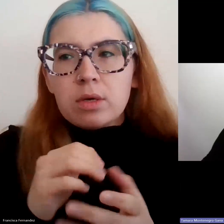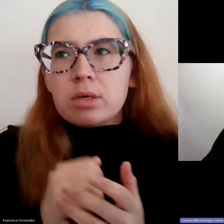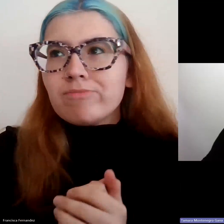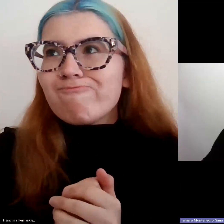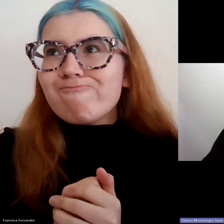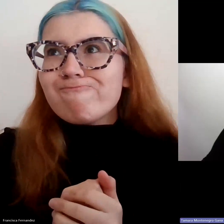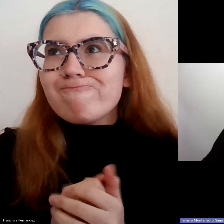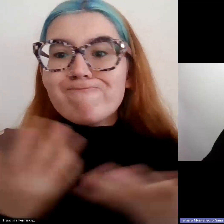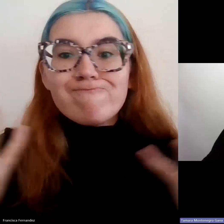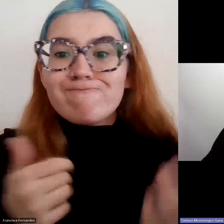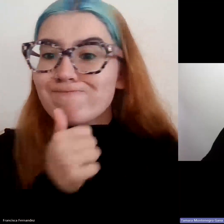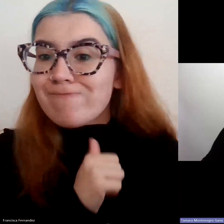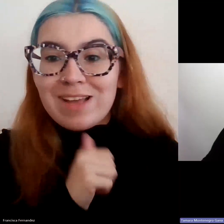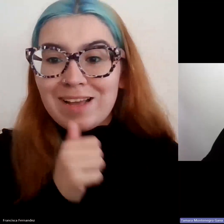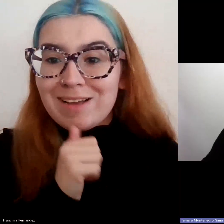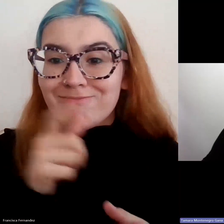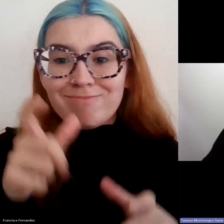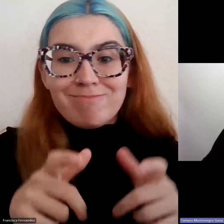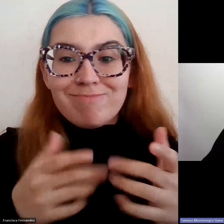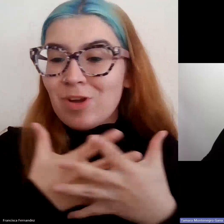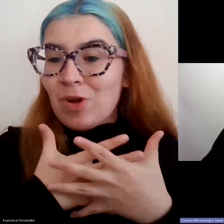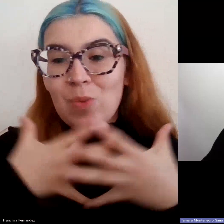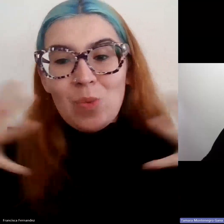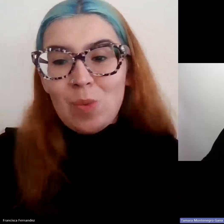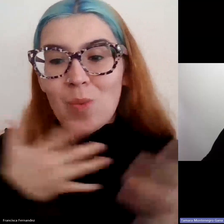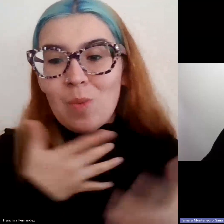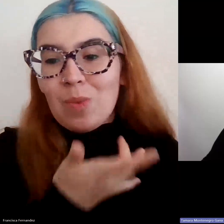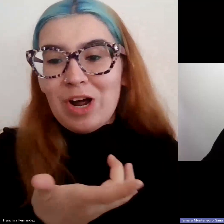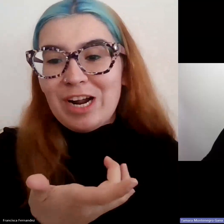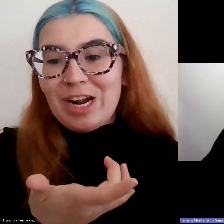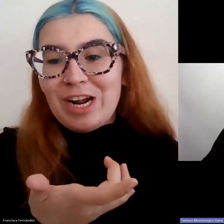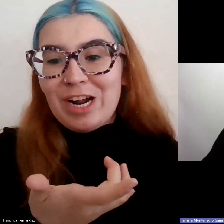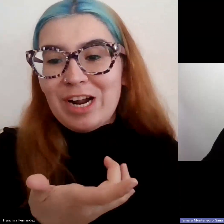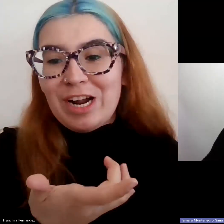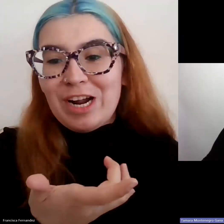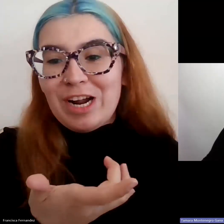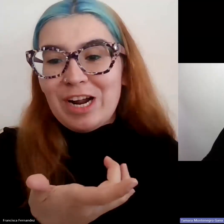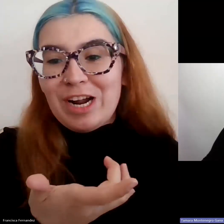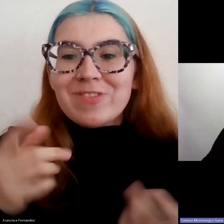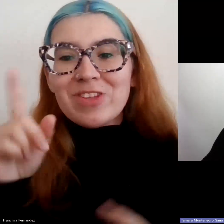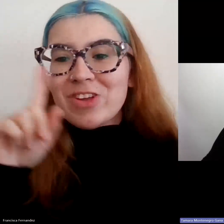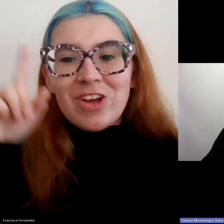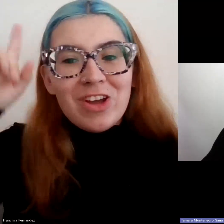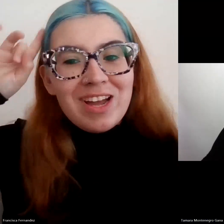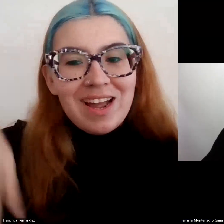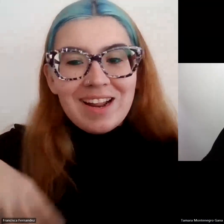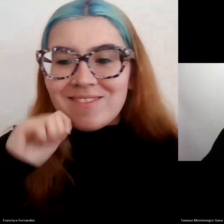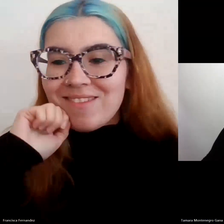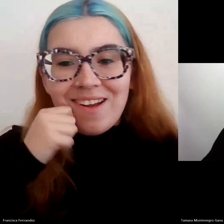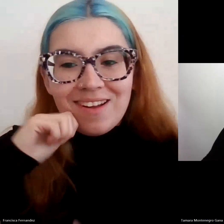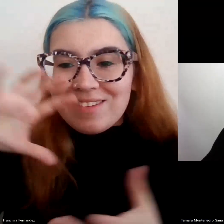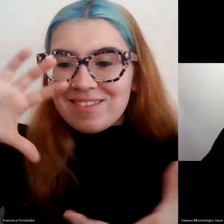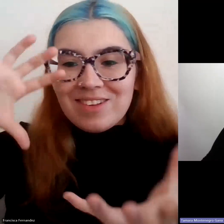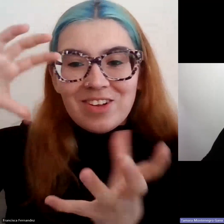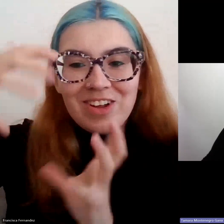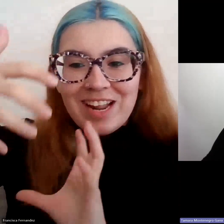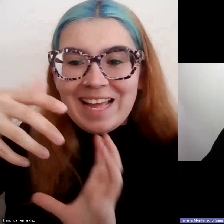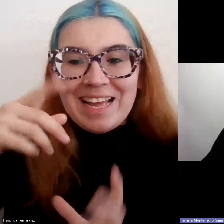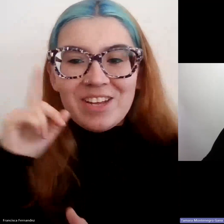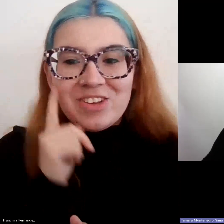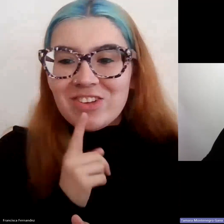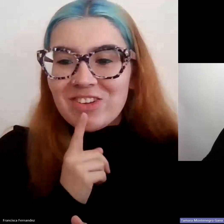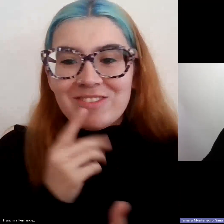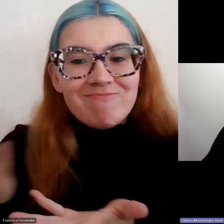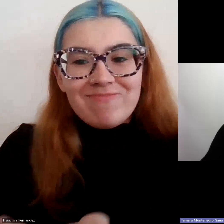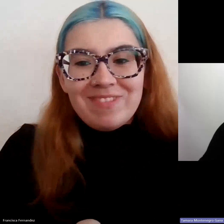cuando yo vine a trabajar como en una escuela de integración, faltaban muchas personas porque no